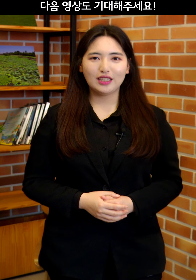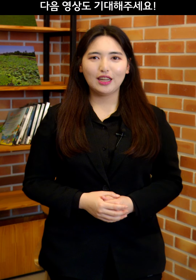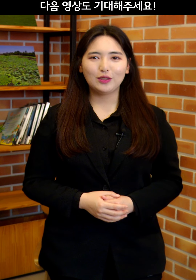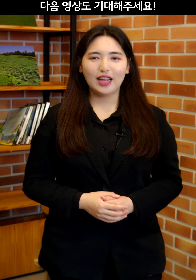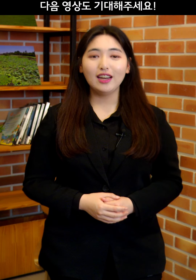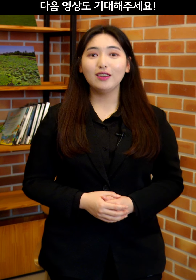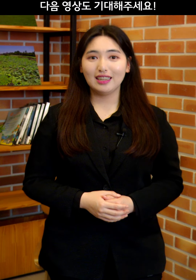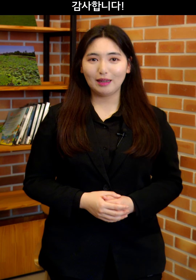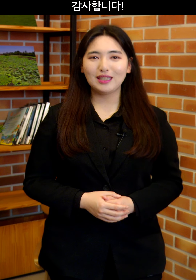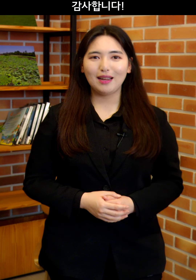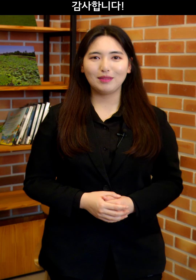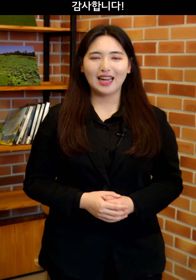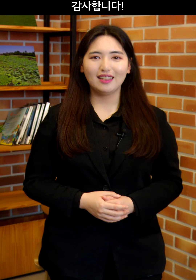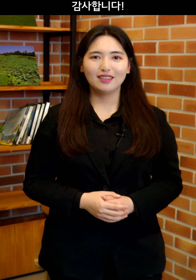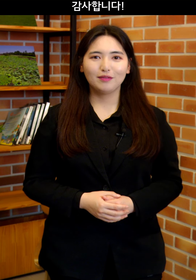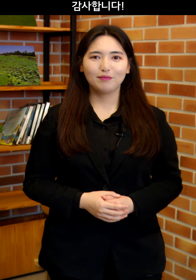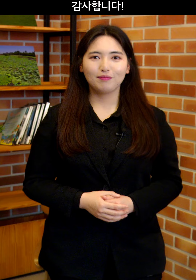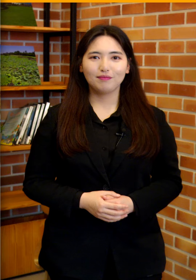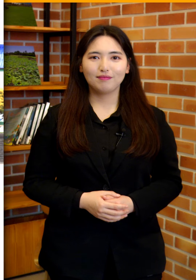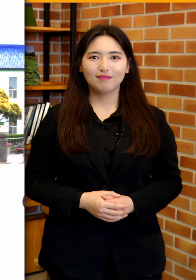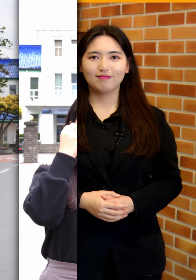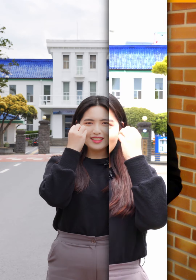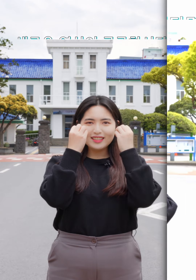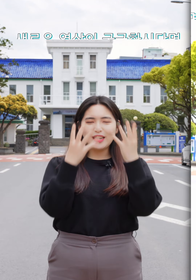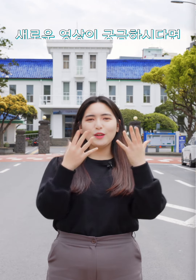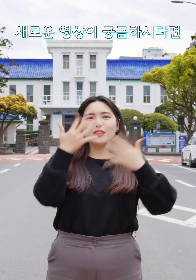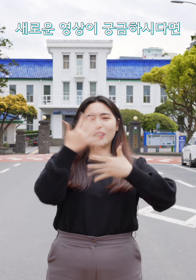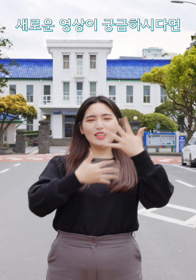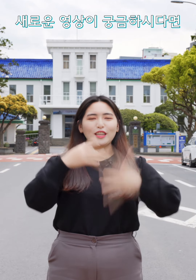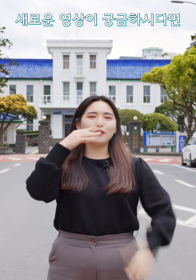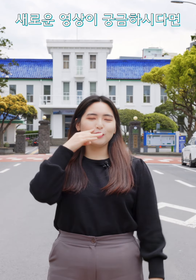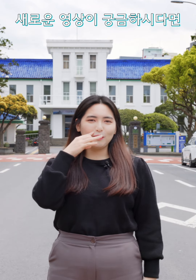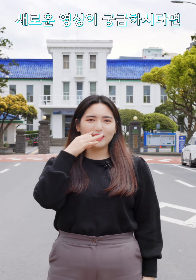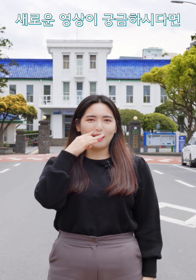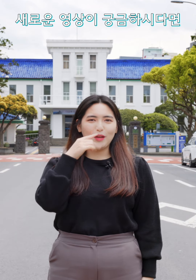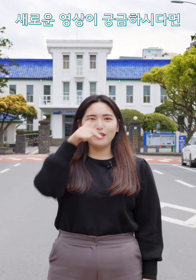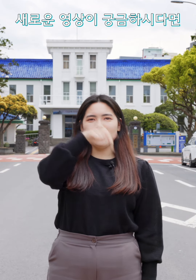기대해 주세요. 감사합니다. 새로운